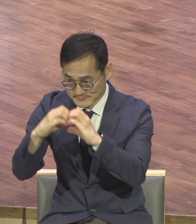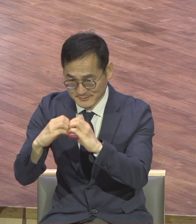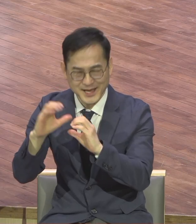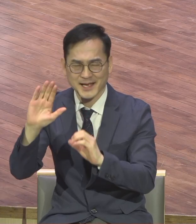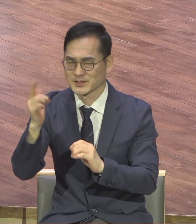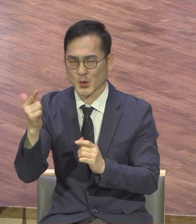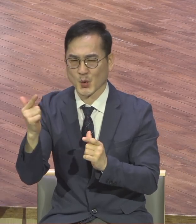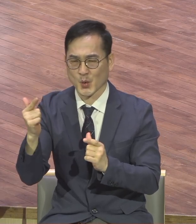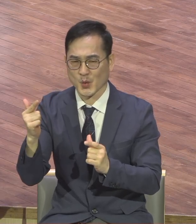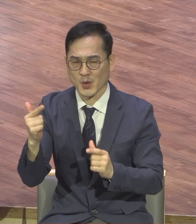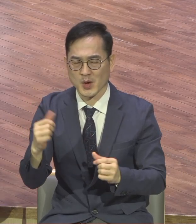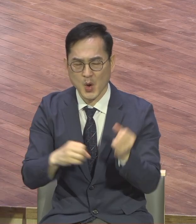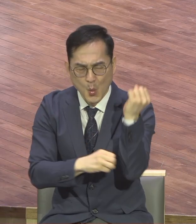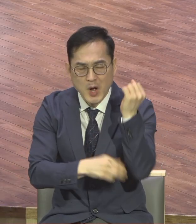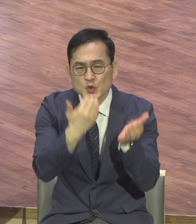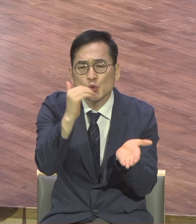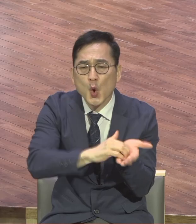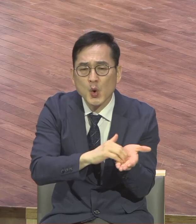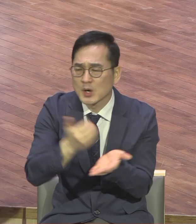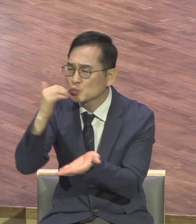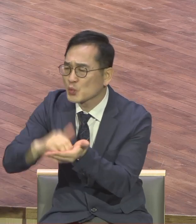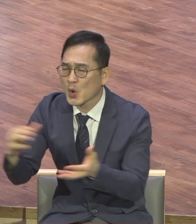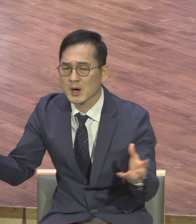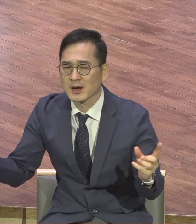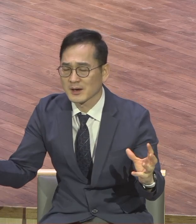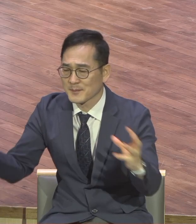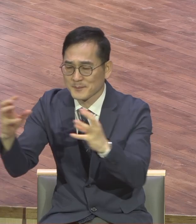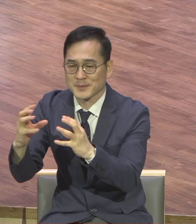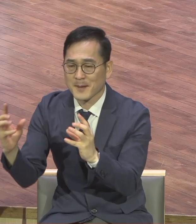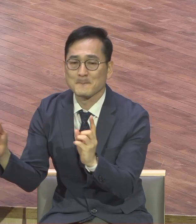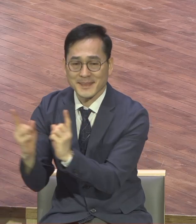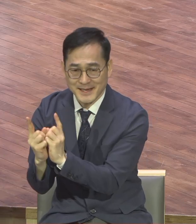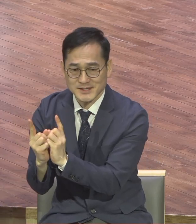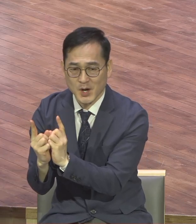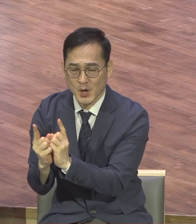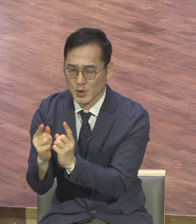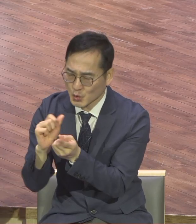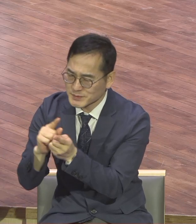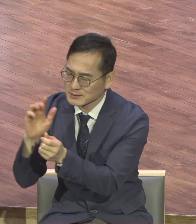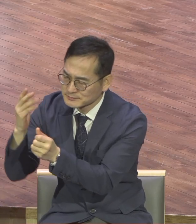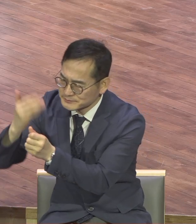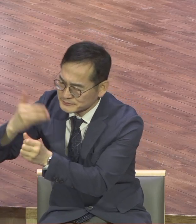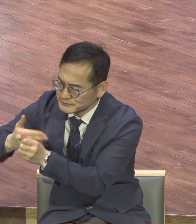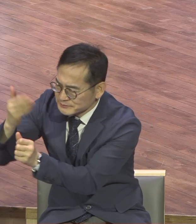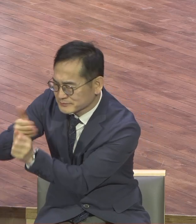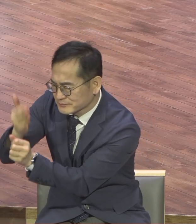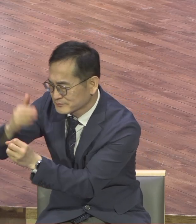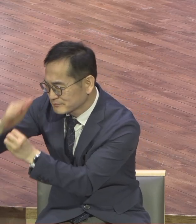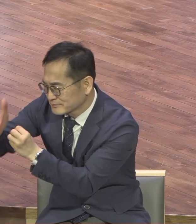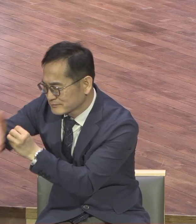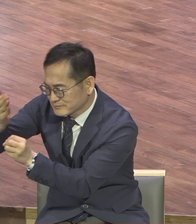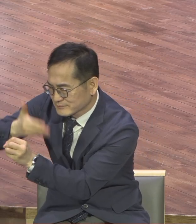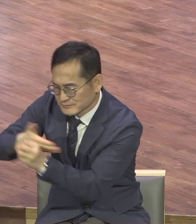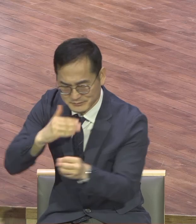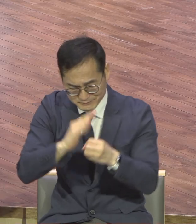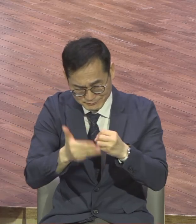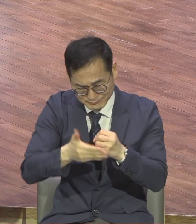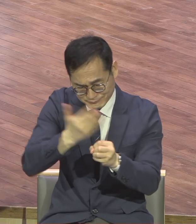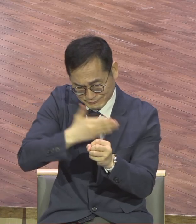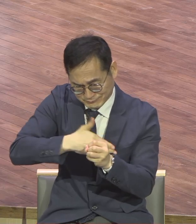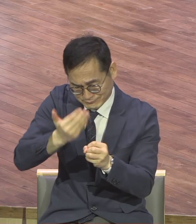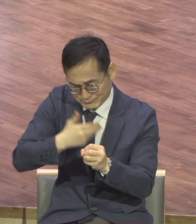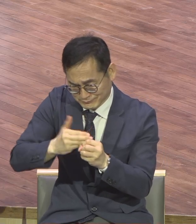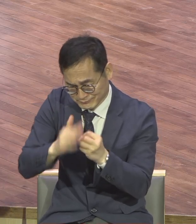아니라 원석과 원석이 만나서 조금씩 조금씩 서로 깎아가면서 자라가고 성장하는